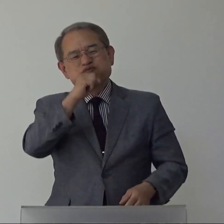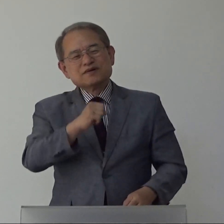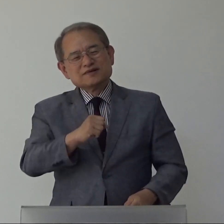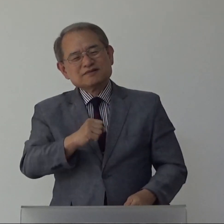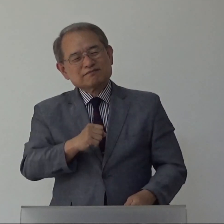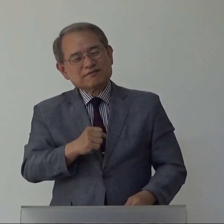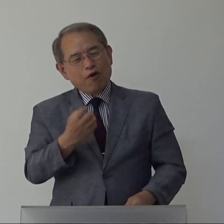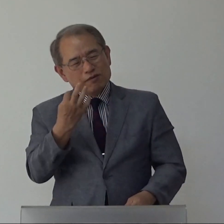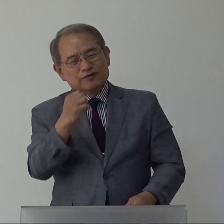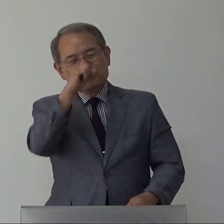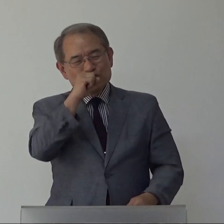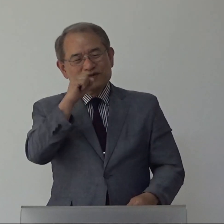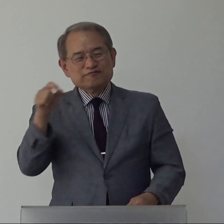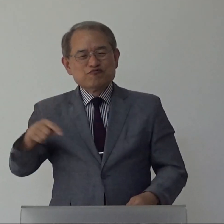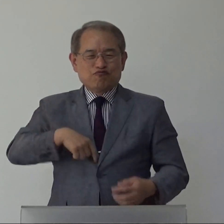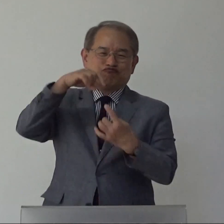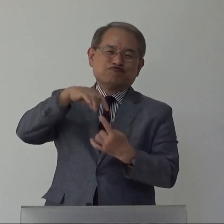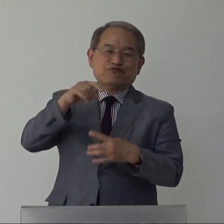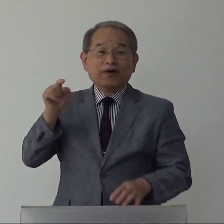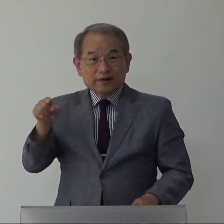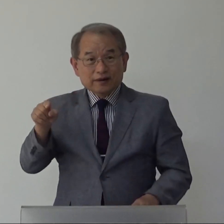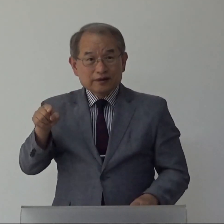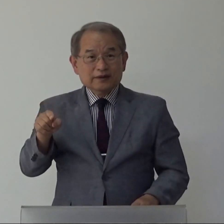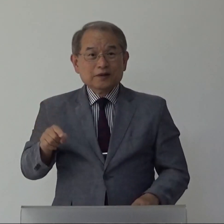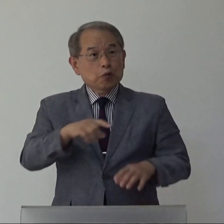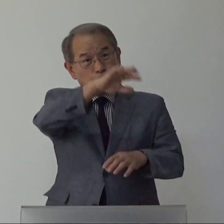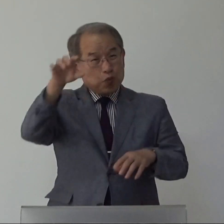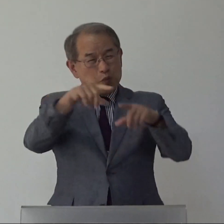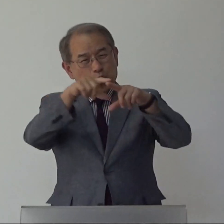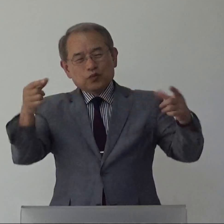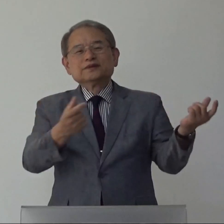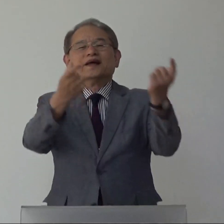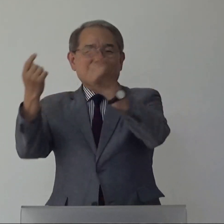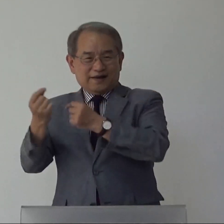이렇게 말할 수도 있고 나도 그런 형이 됐으면 좋겠다